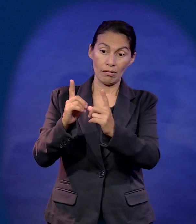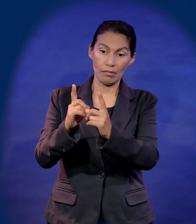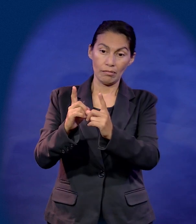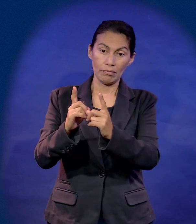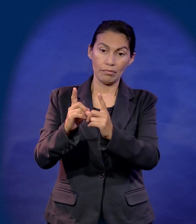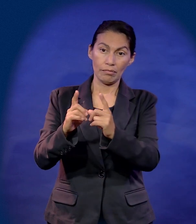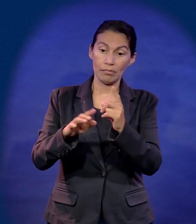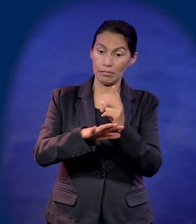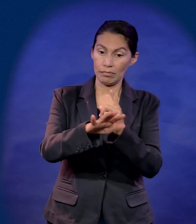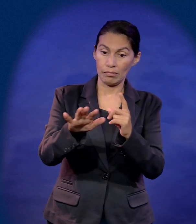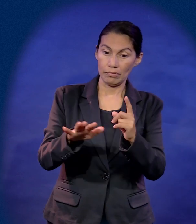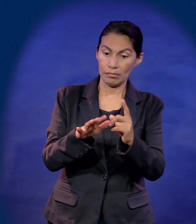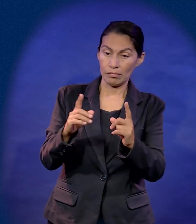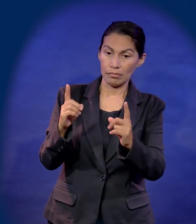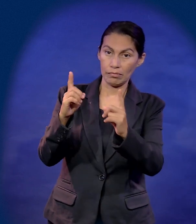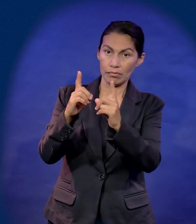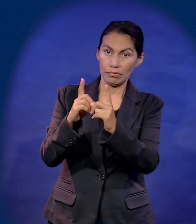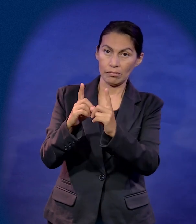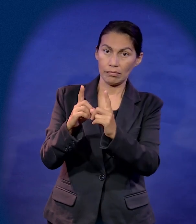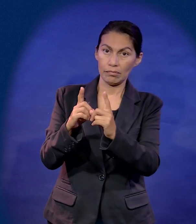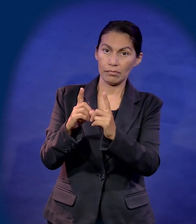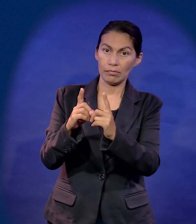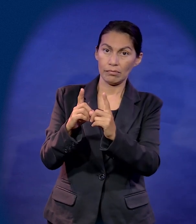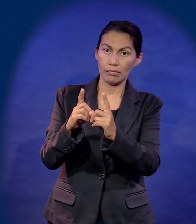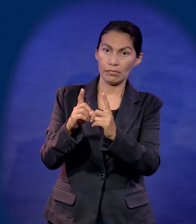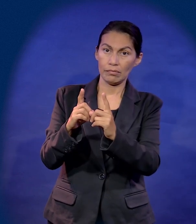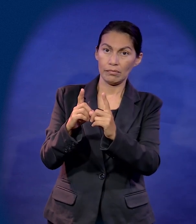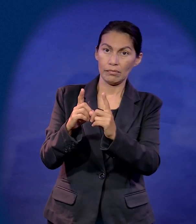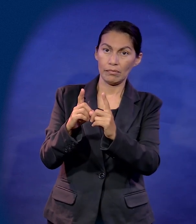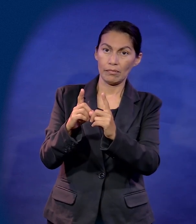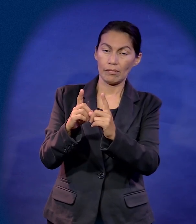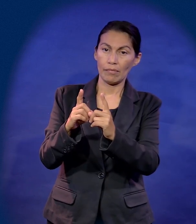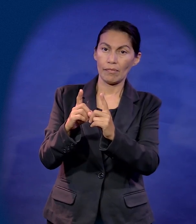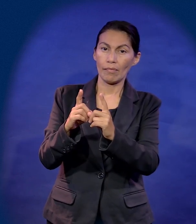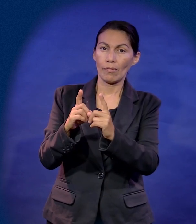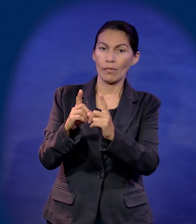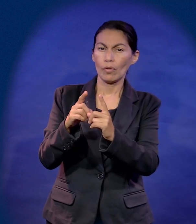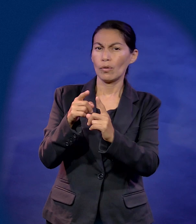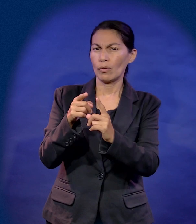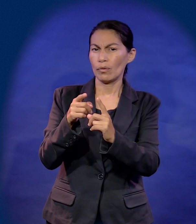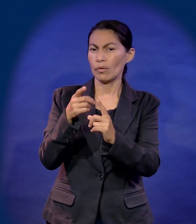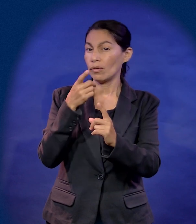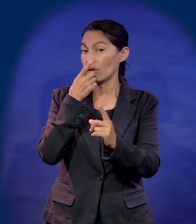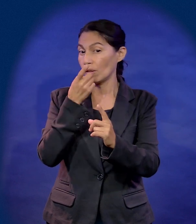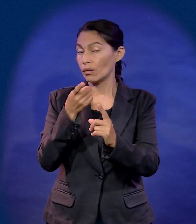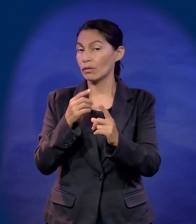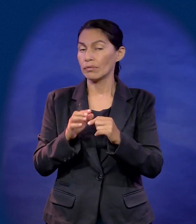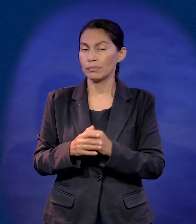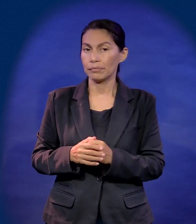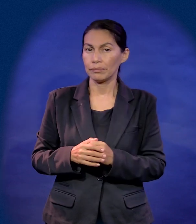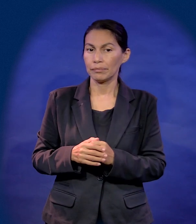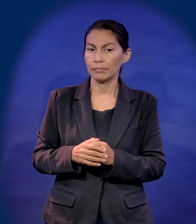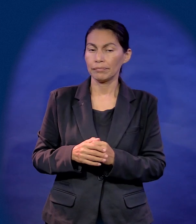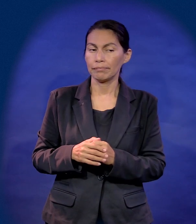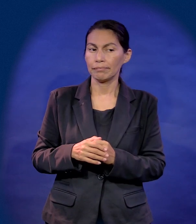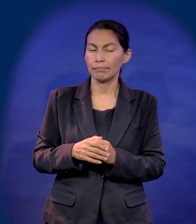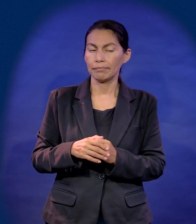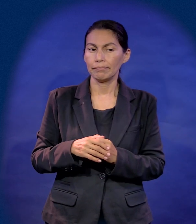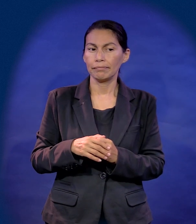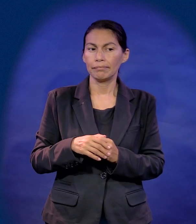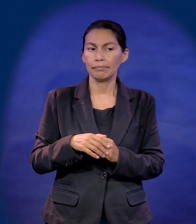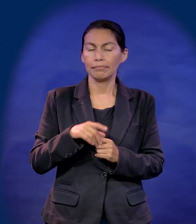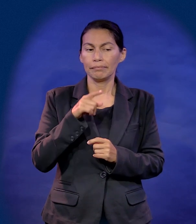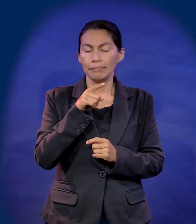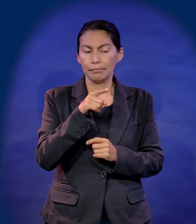Y se encuentran en la Plaza 5 de Mayo. Entonces tú llegas con el muchacho y antes de cualquier cosa